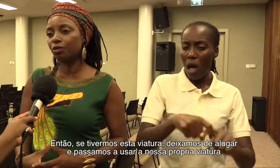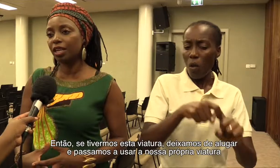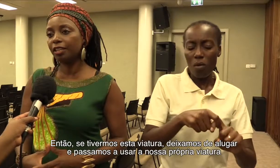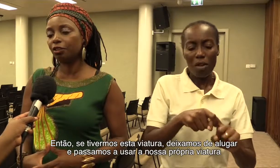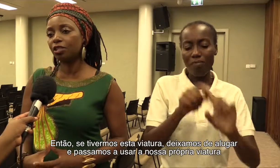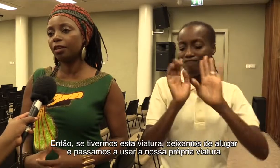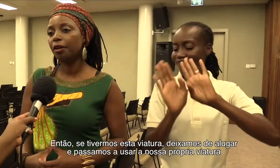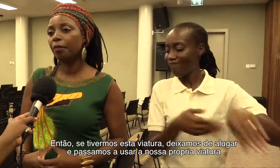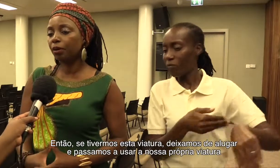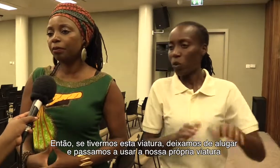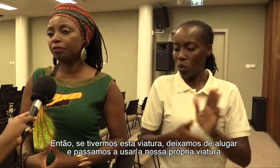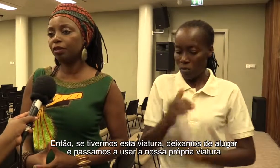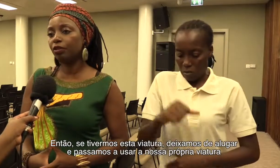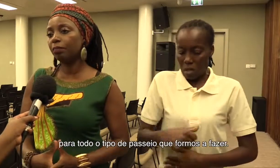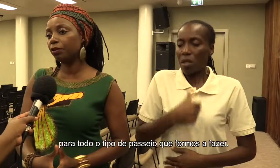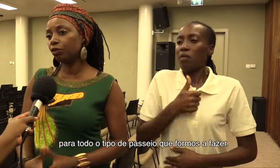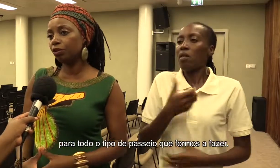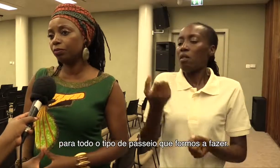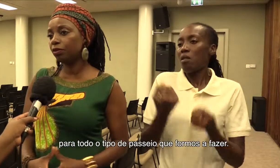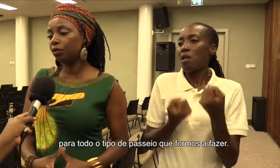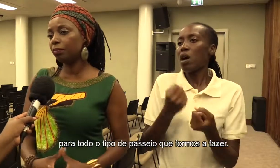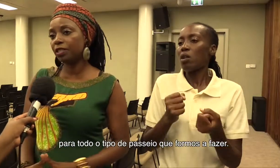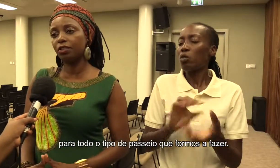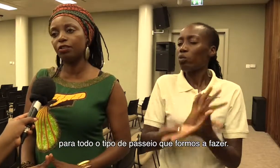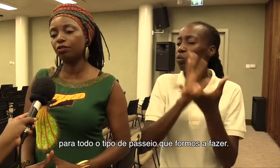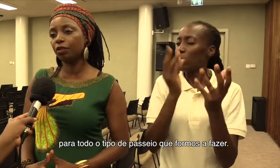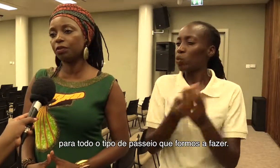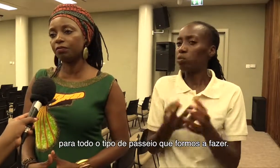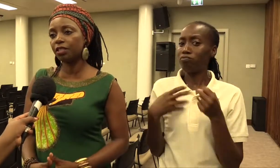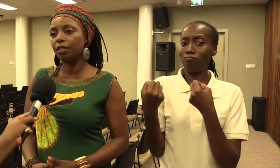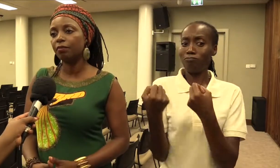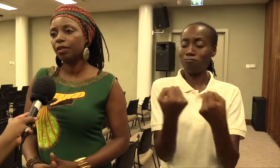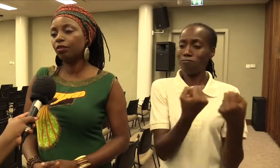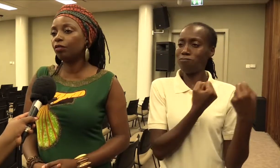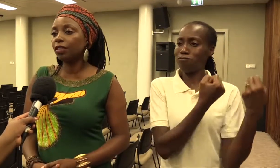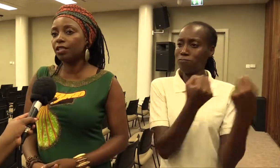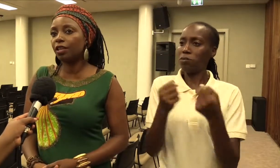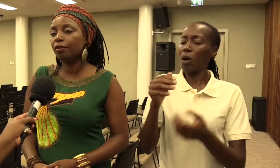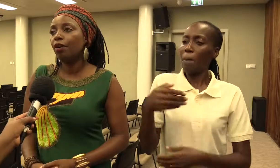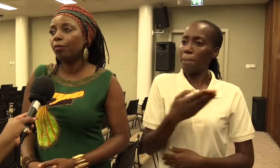passamos a usar a nossa própria viatura para todo tipo de passeio que nós fomos a fazer.